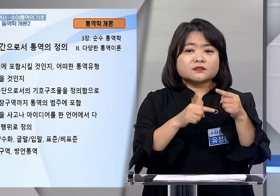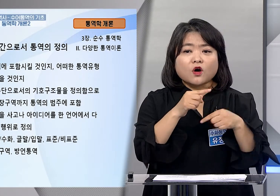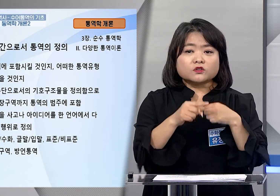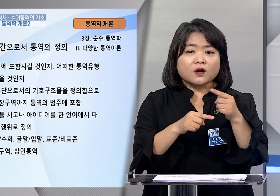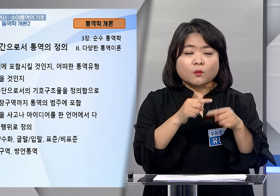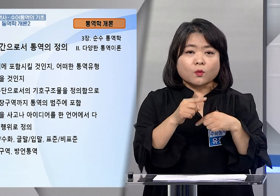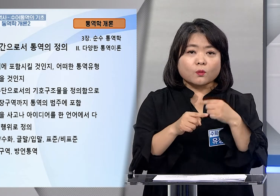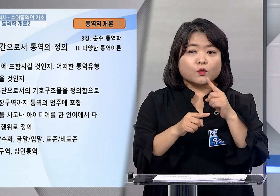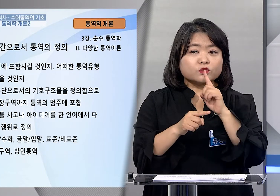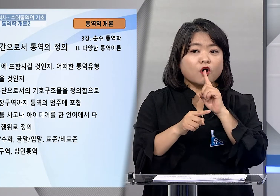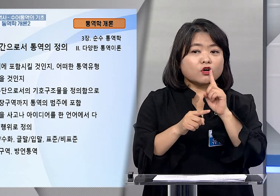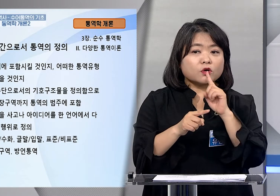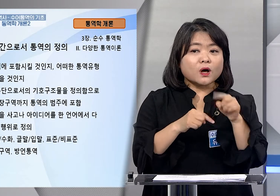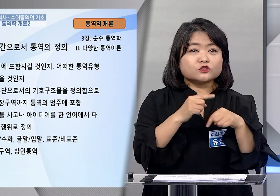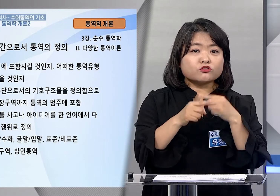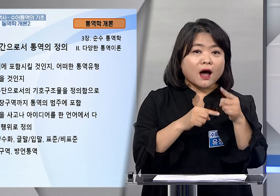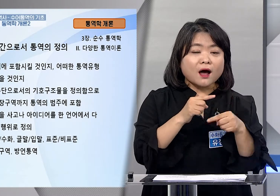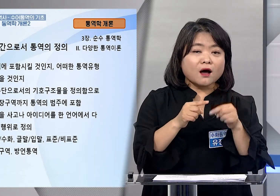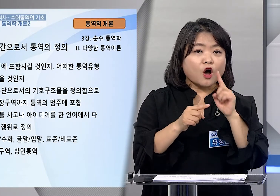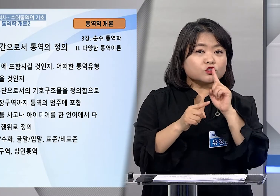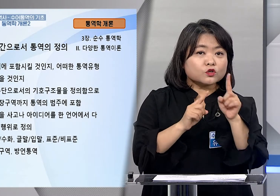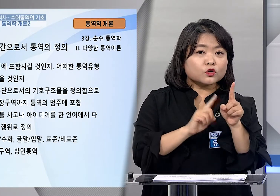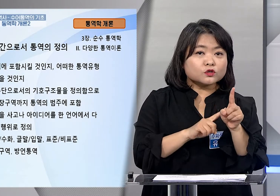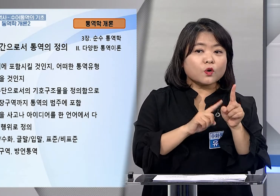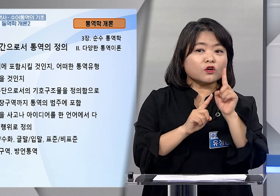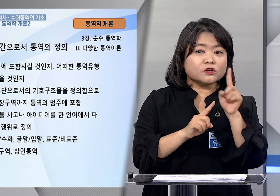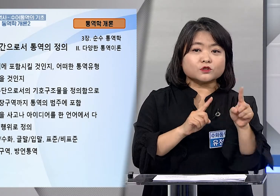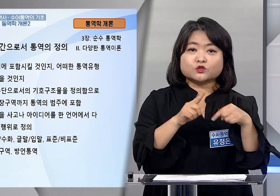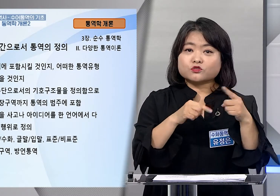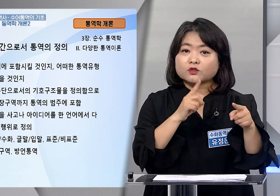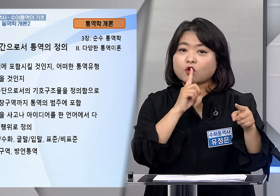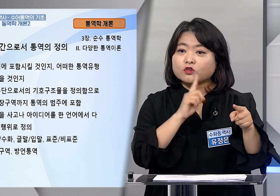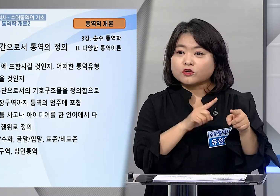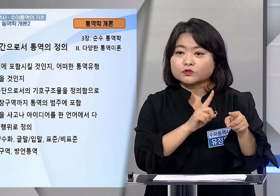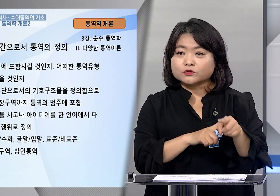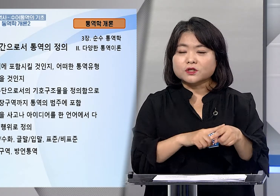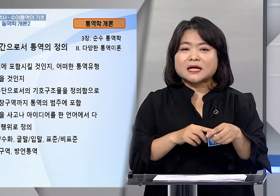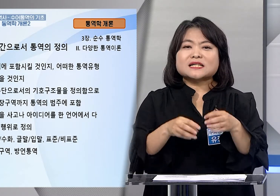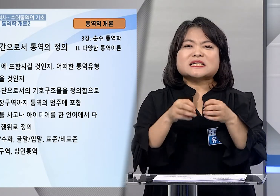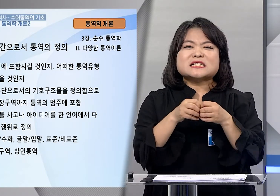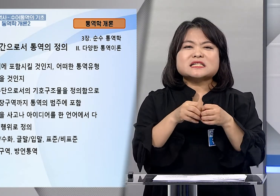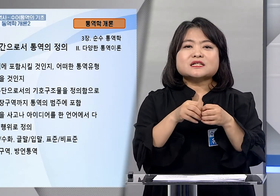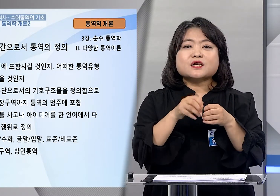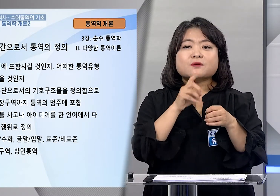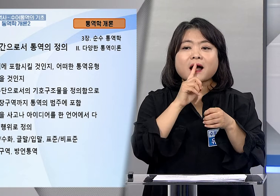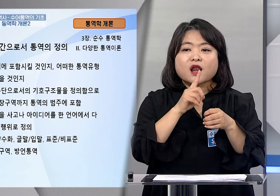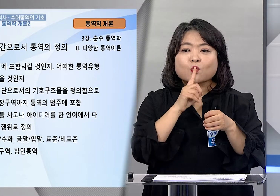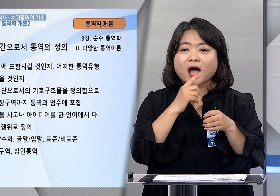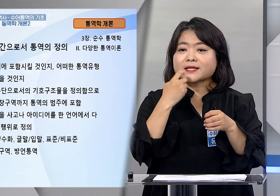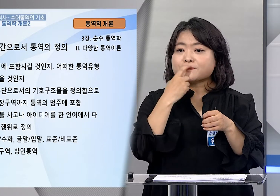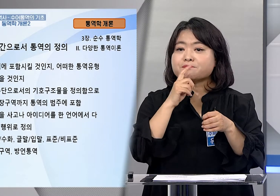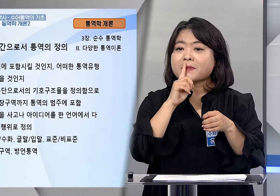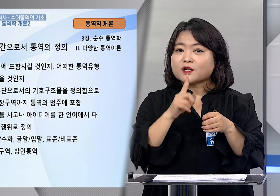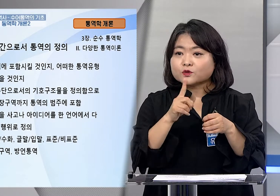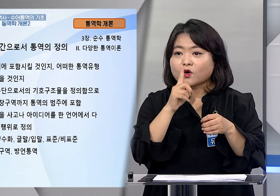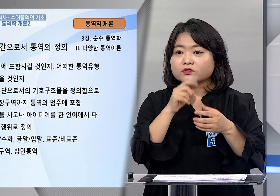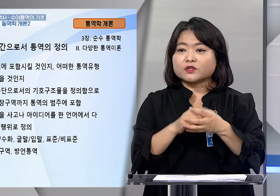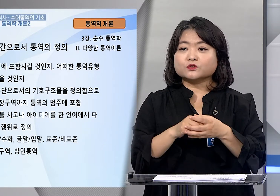언어라고 보고요. 언어와 수화. 언어도 언어이고 수화도 언어이고 글말과 입말도 언어이고